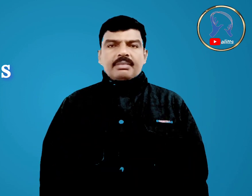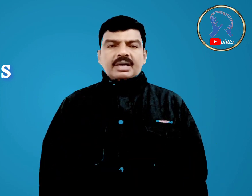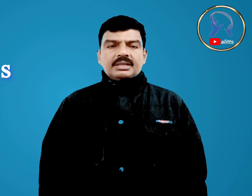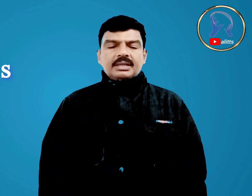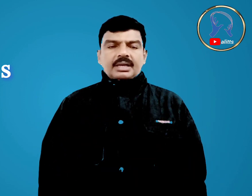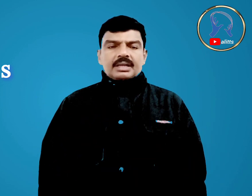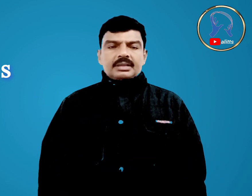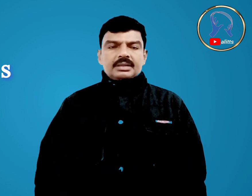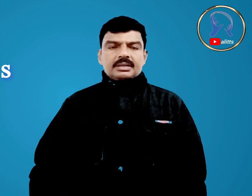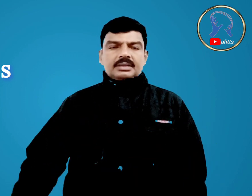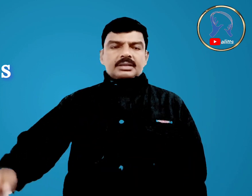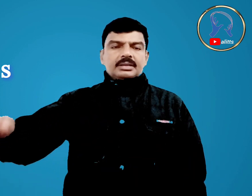मादनियात